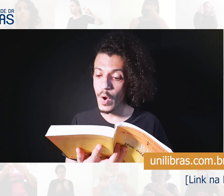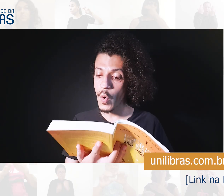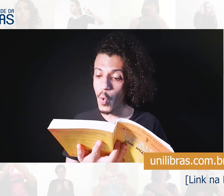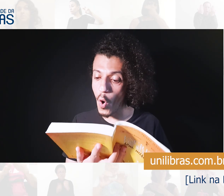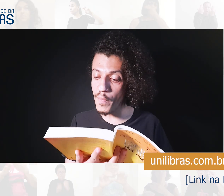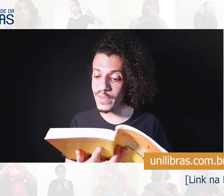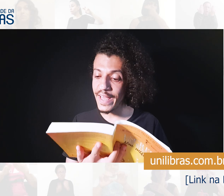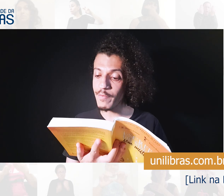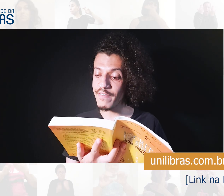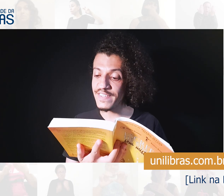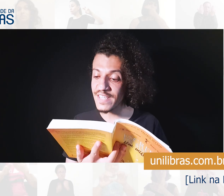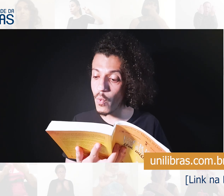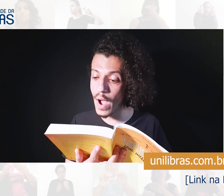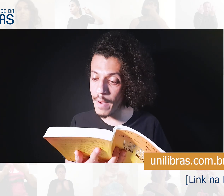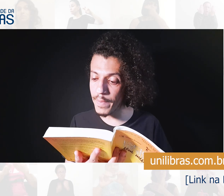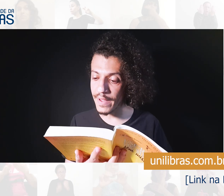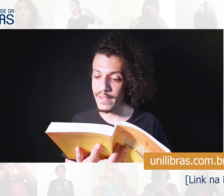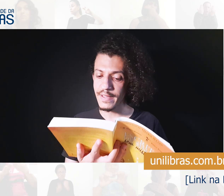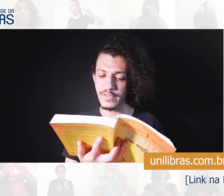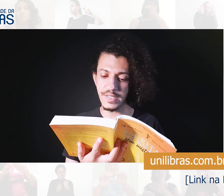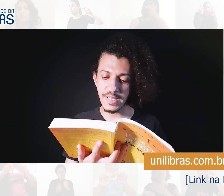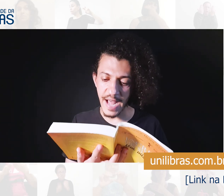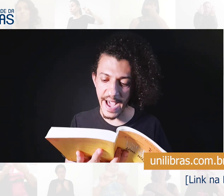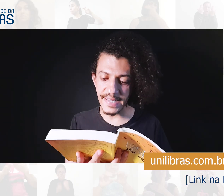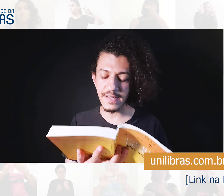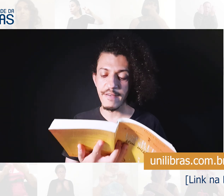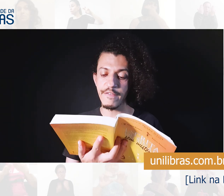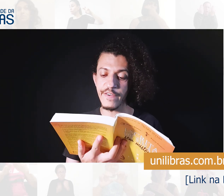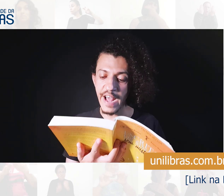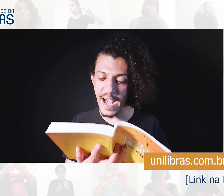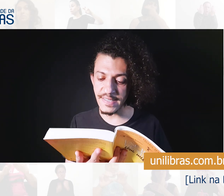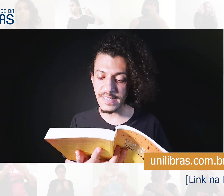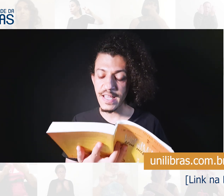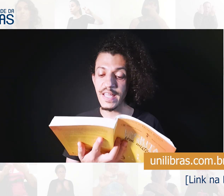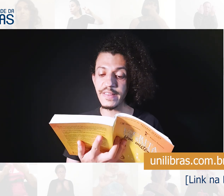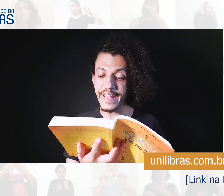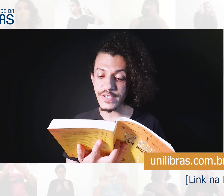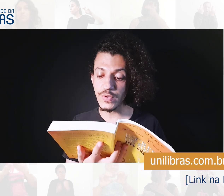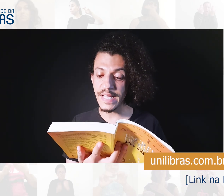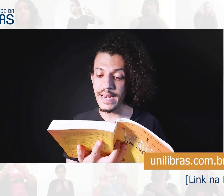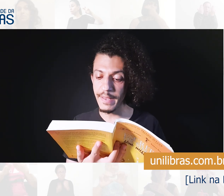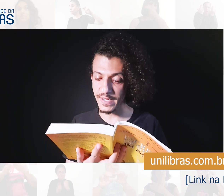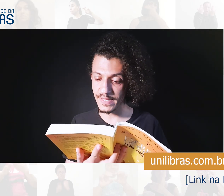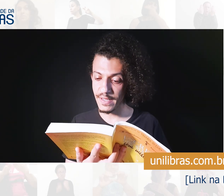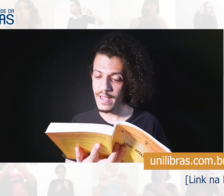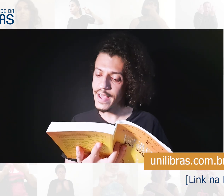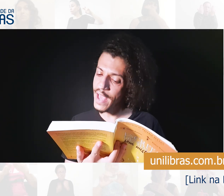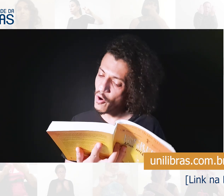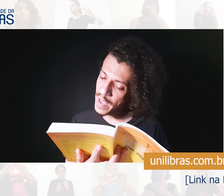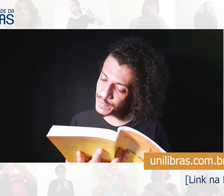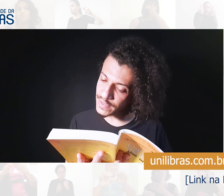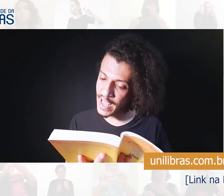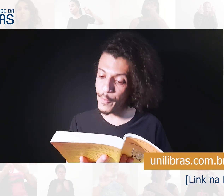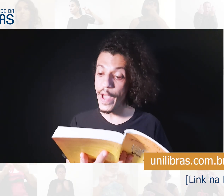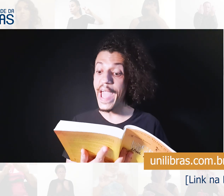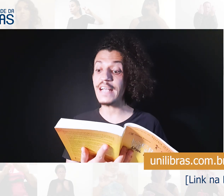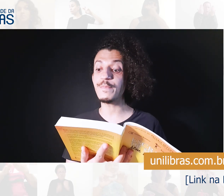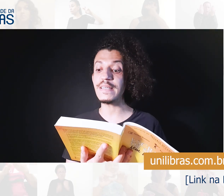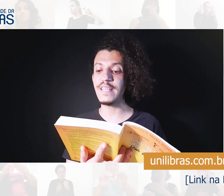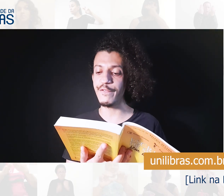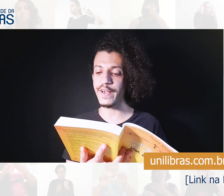descobrir como ter uma visão ampla de sinais, frases e textos em Libras, e ao mesmo